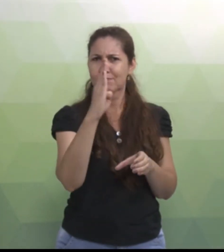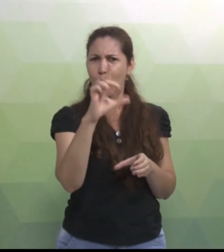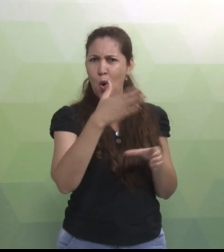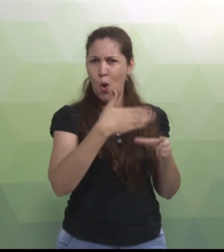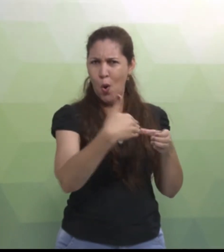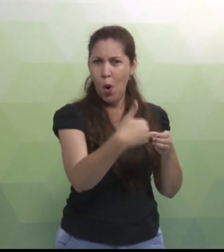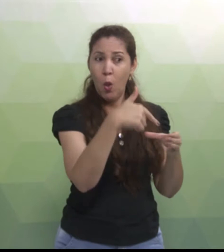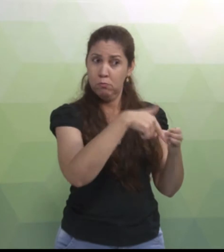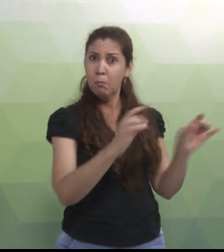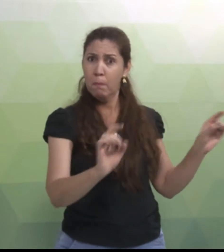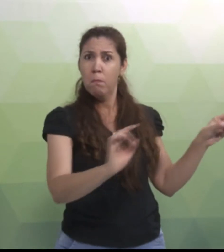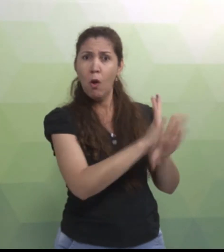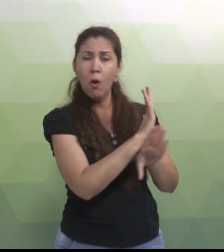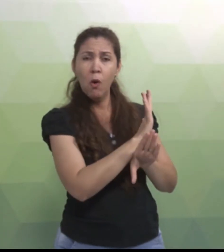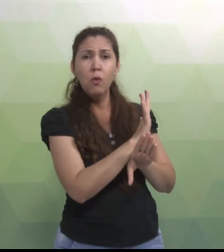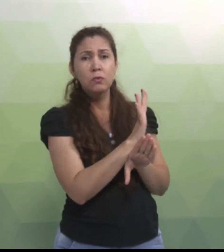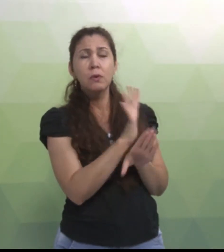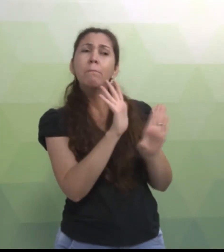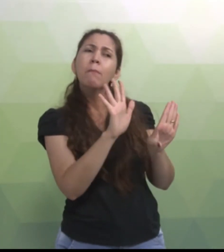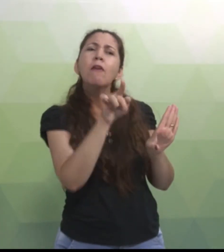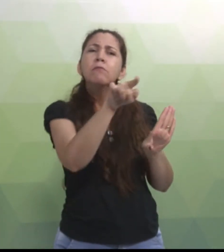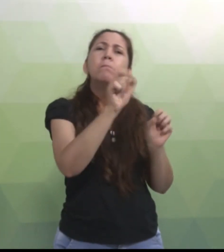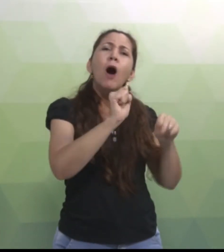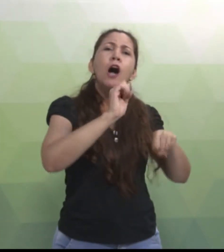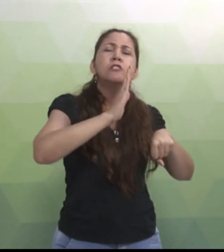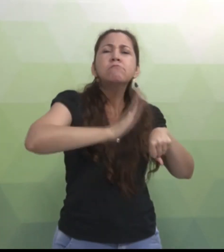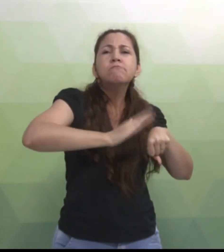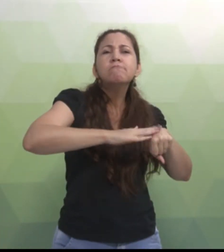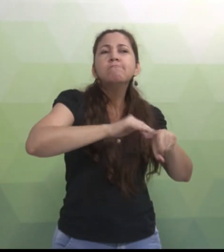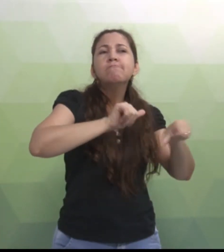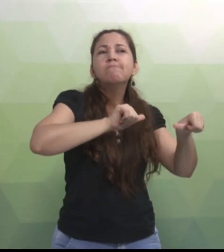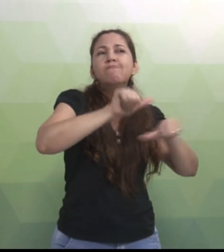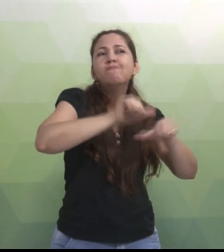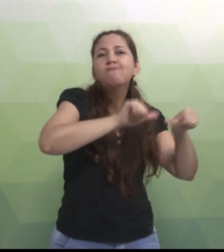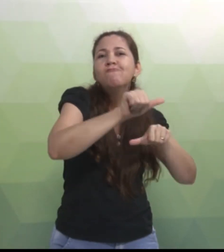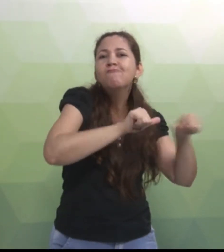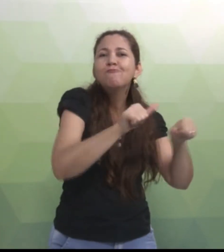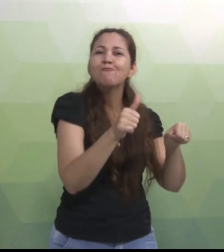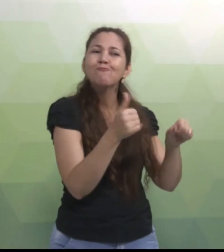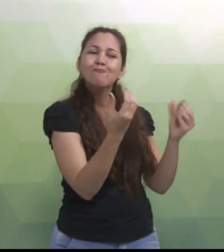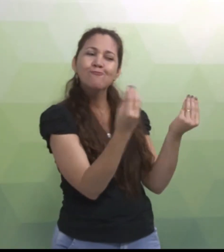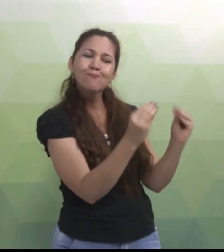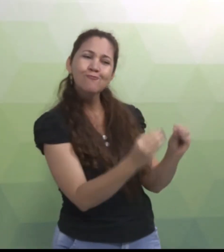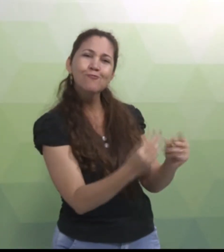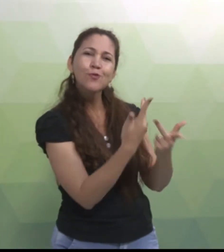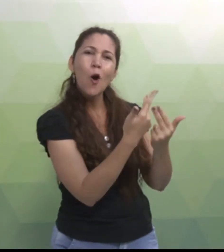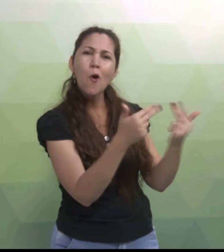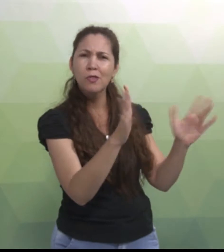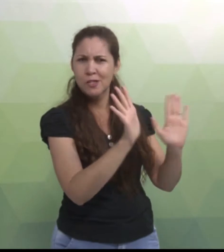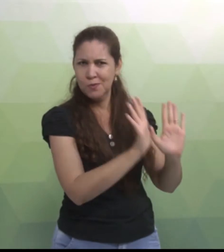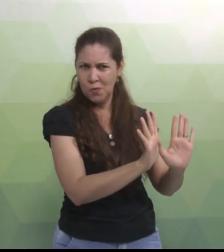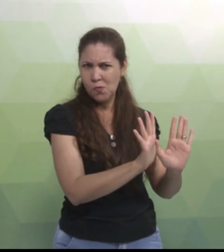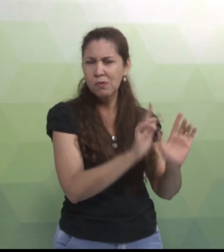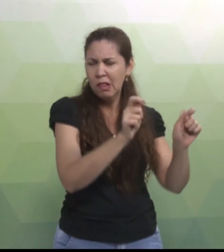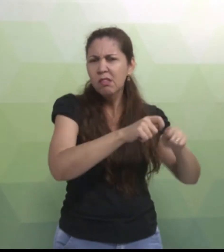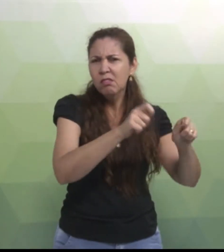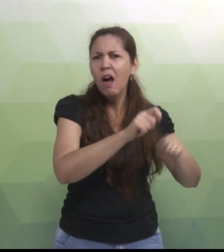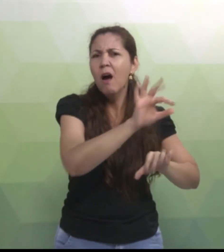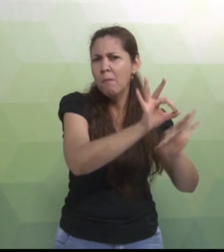até terminá-lo. Onde você vai estruturar, você vai organizar e